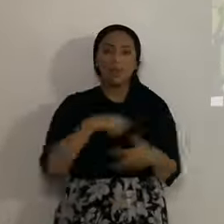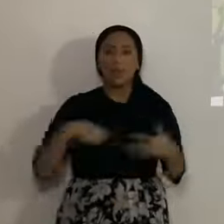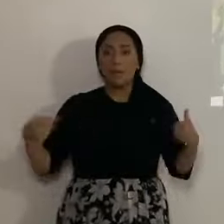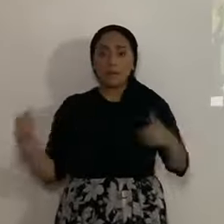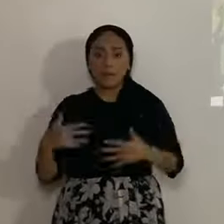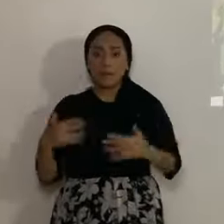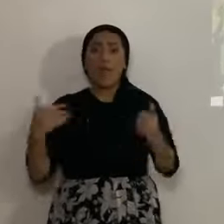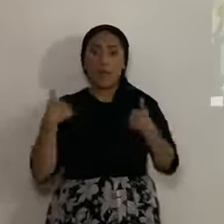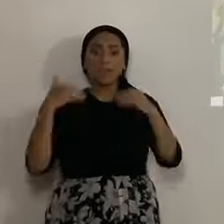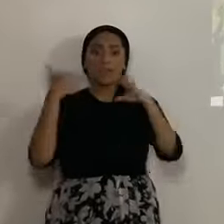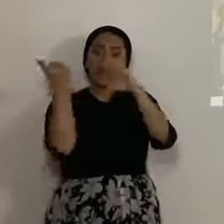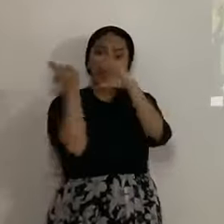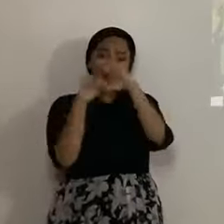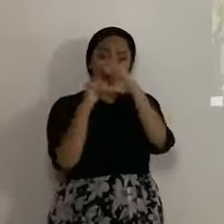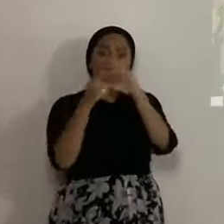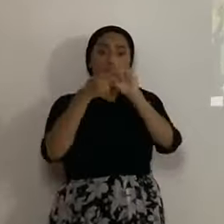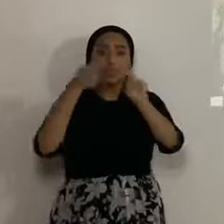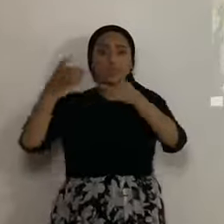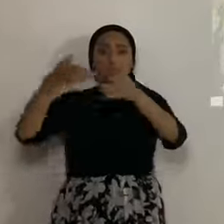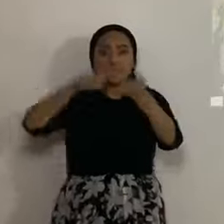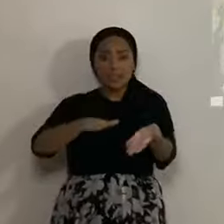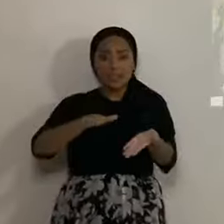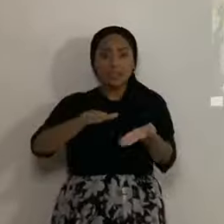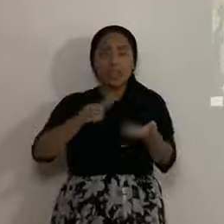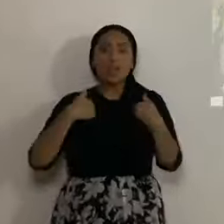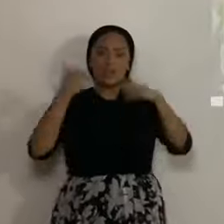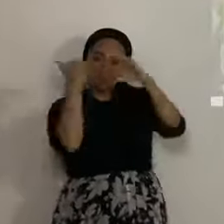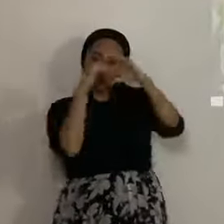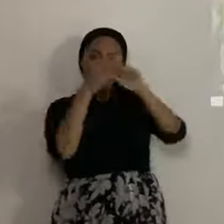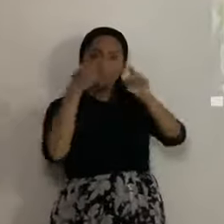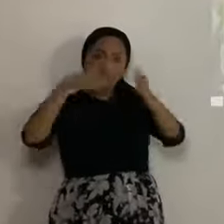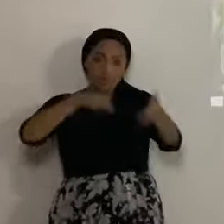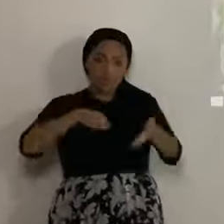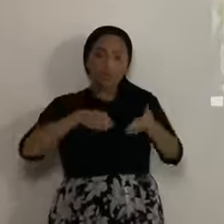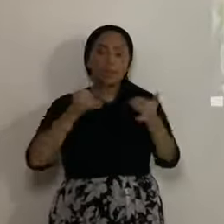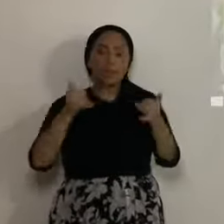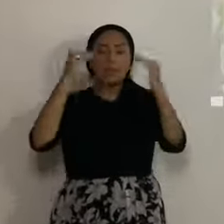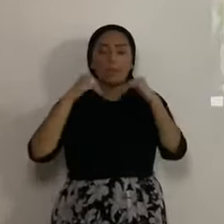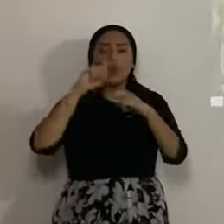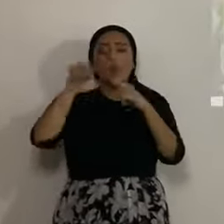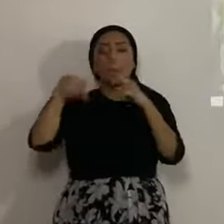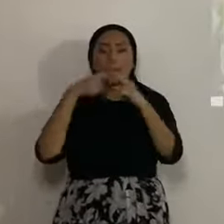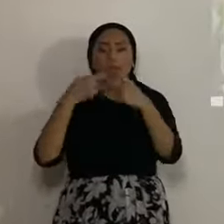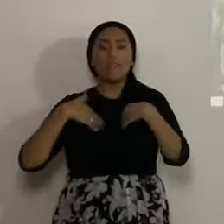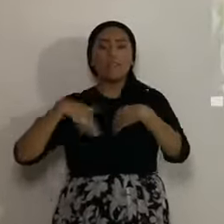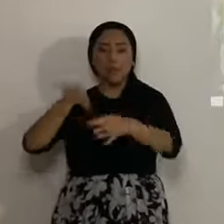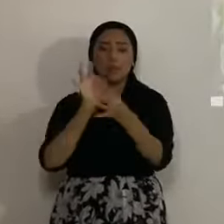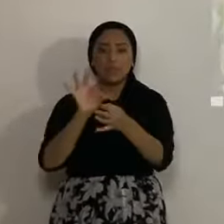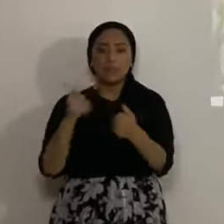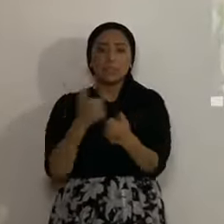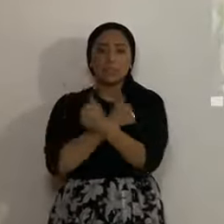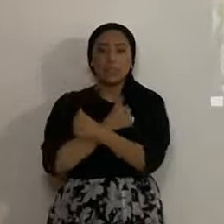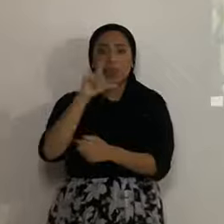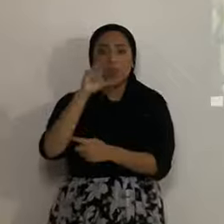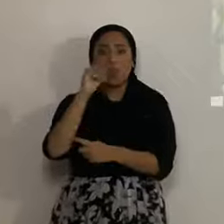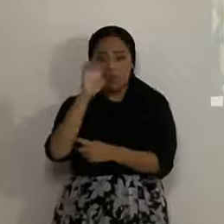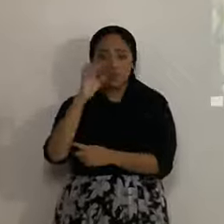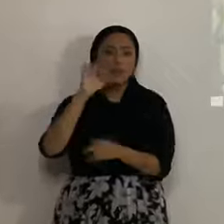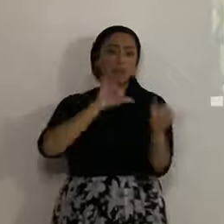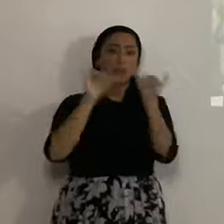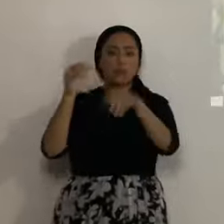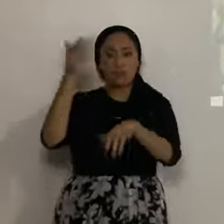porque hay un mensaje de muerte, hay un mensaje de muerte. Cuando hay un perfecto amor, que es el de Yasu